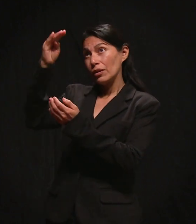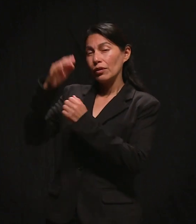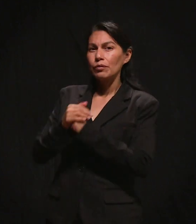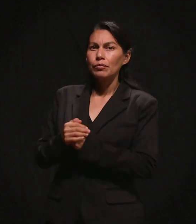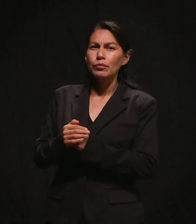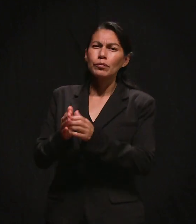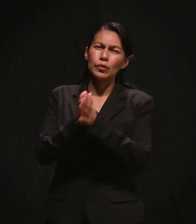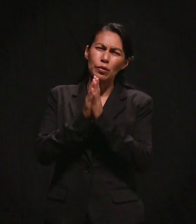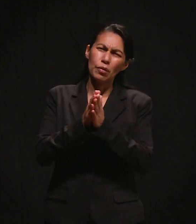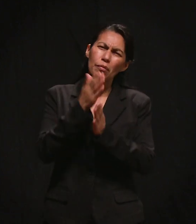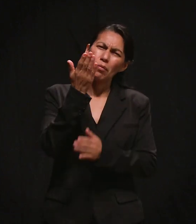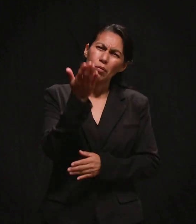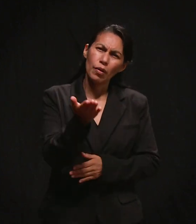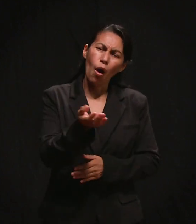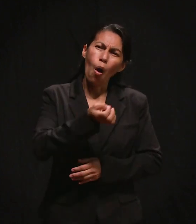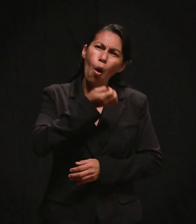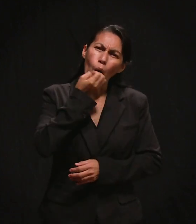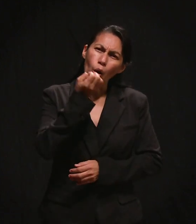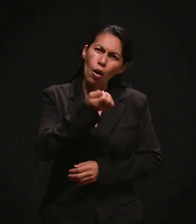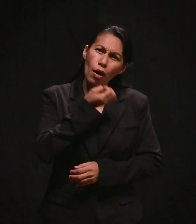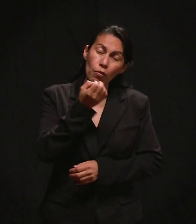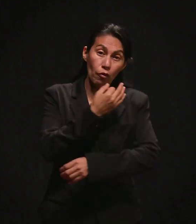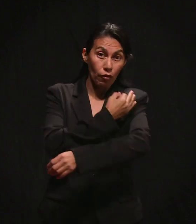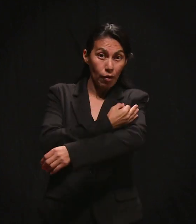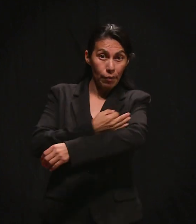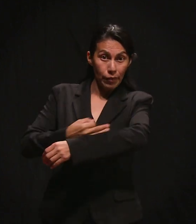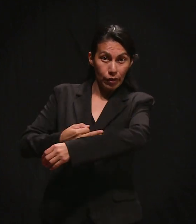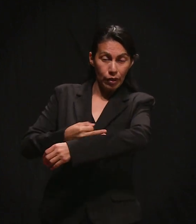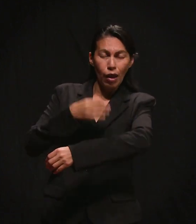unamos en oración por la familia.